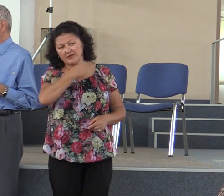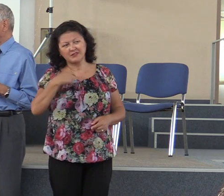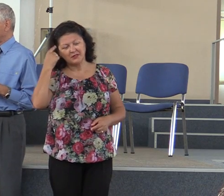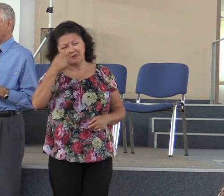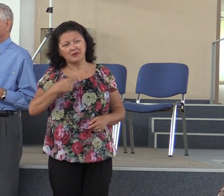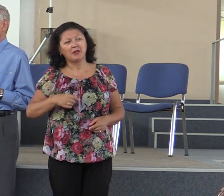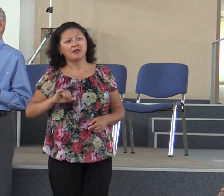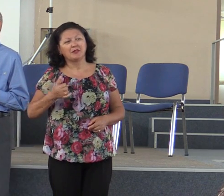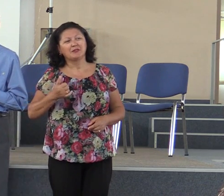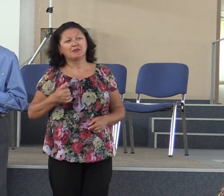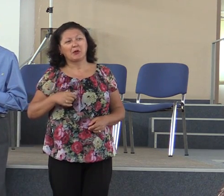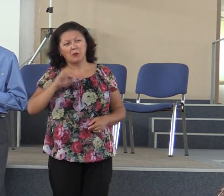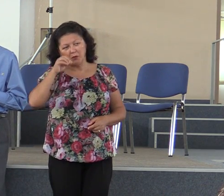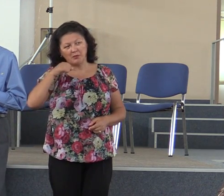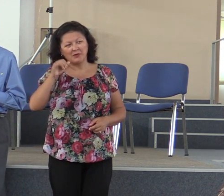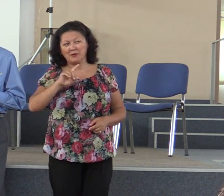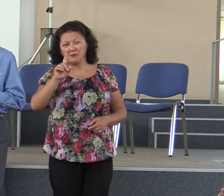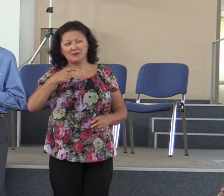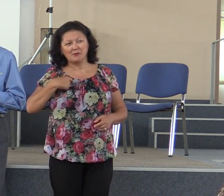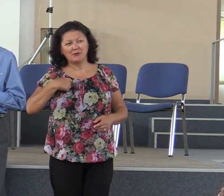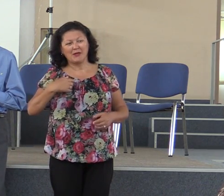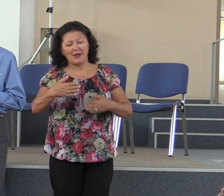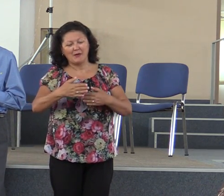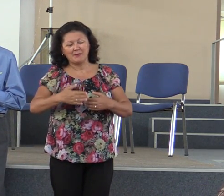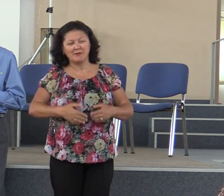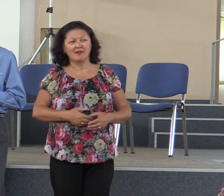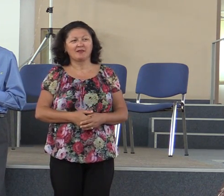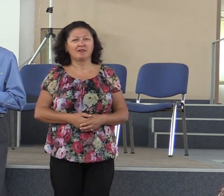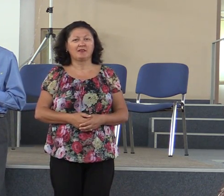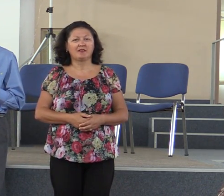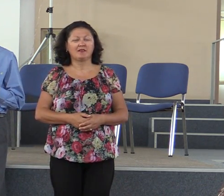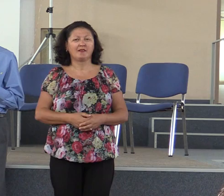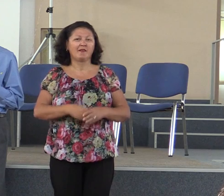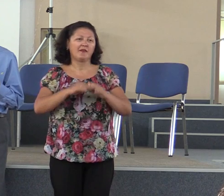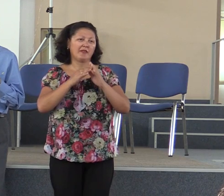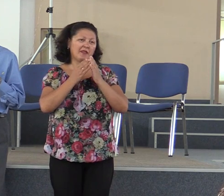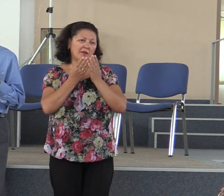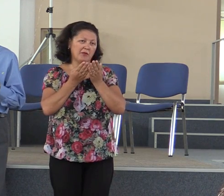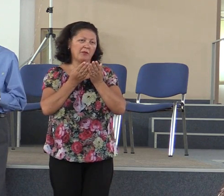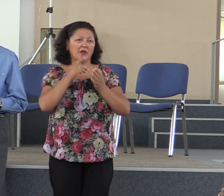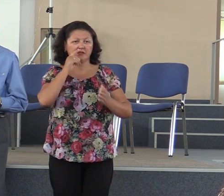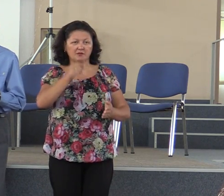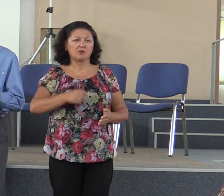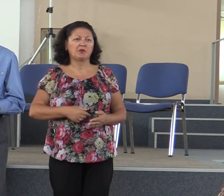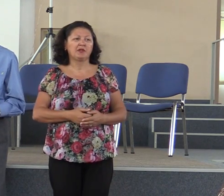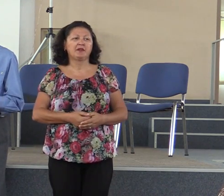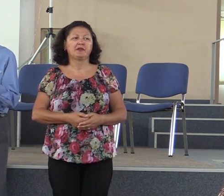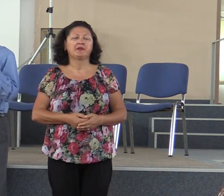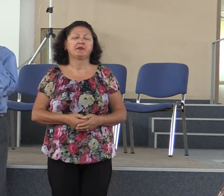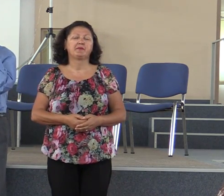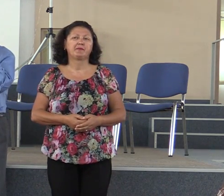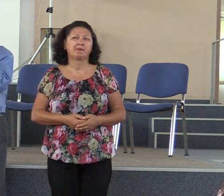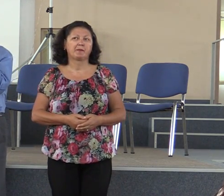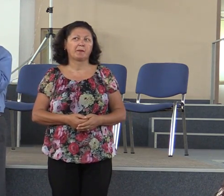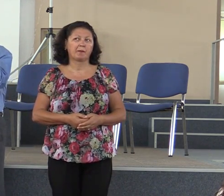puteau apropia. The Bible says he was radiant. Biblia spune el devenise ca un